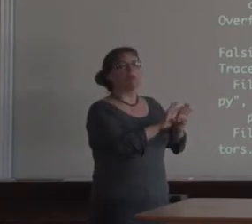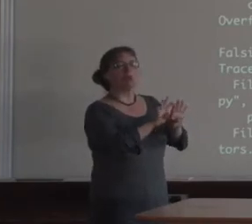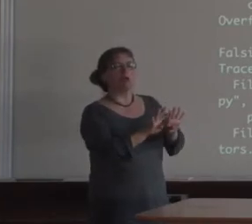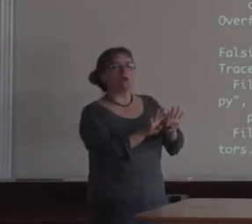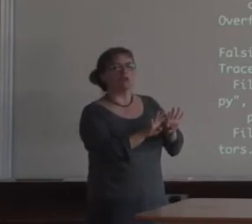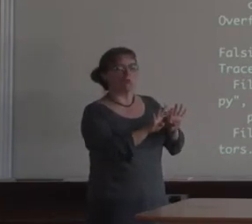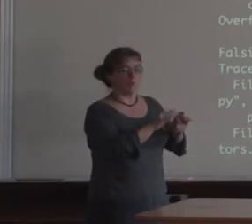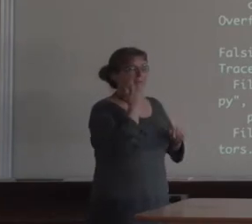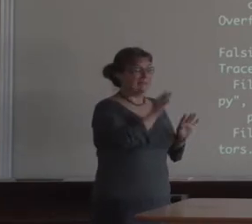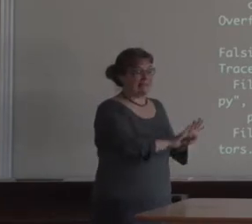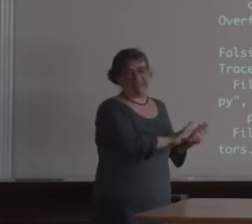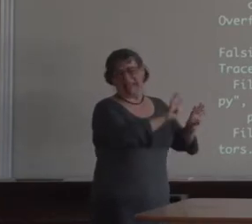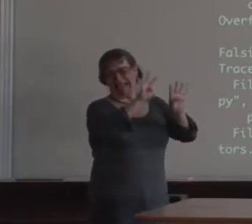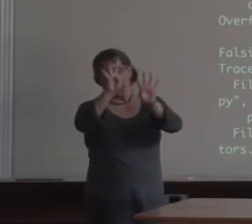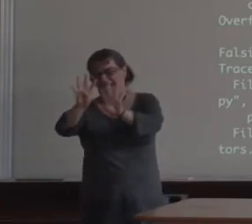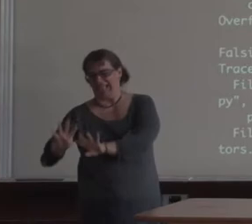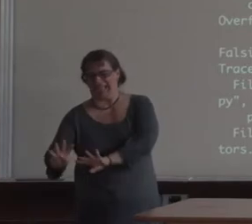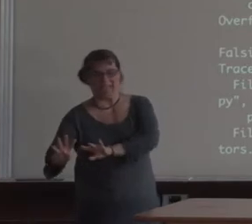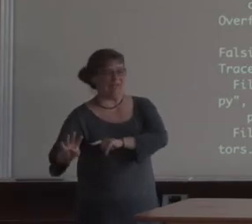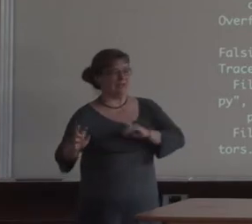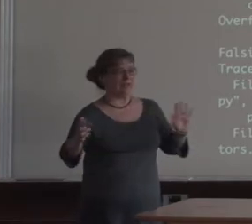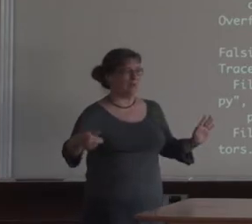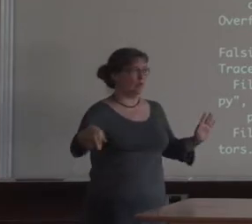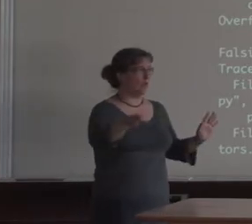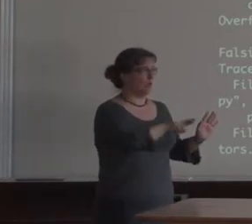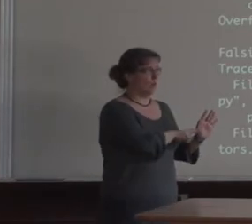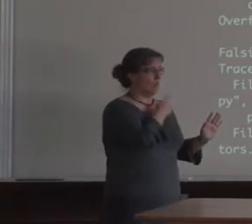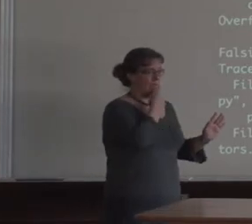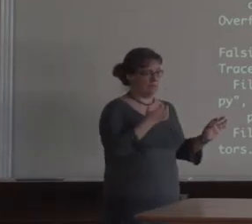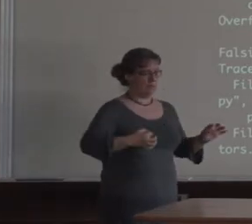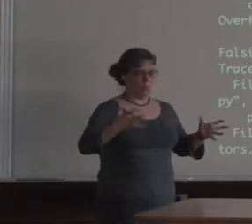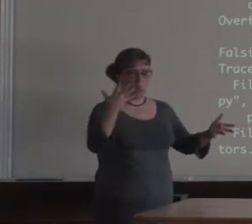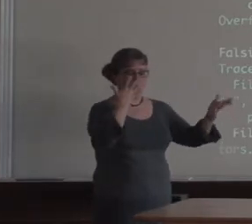à essayer de générer des caractères Unicode qui sont au-delà de